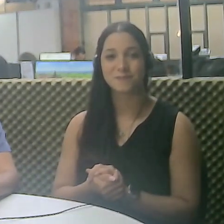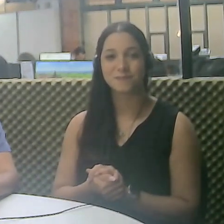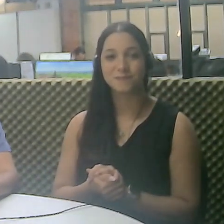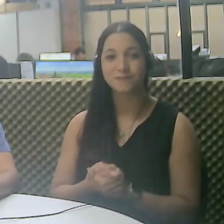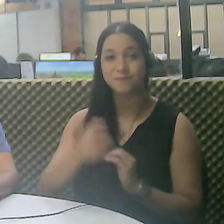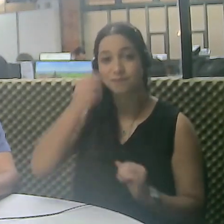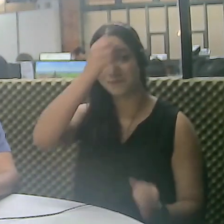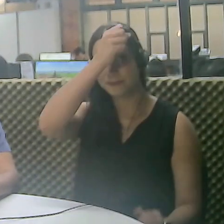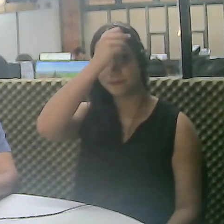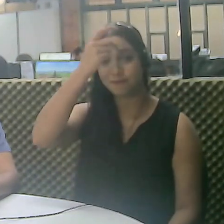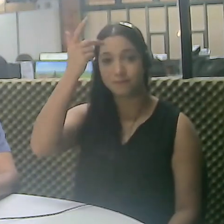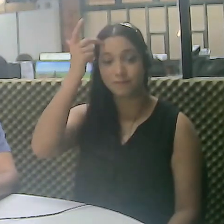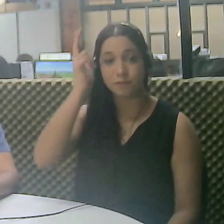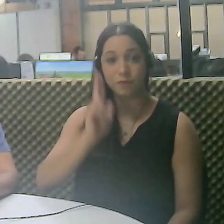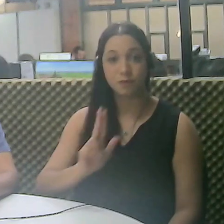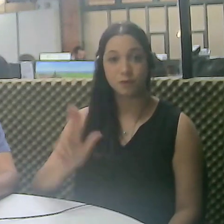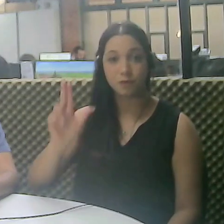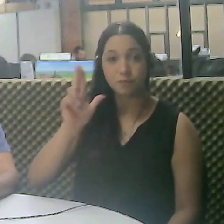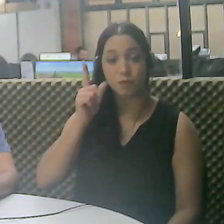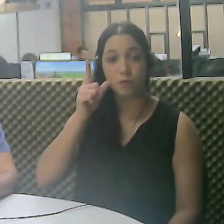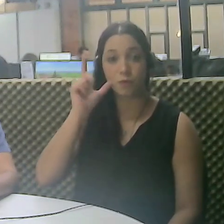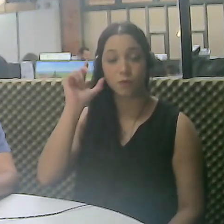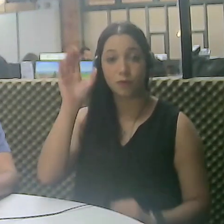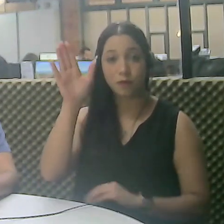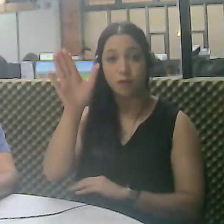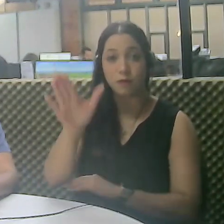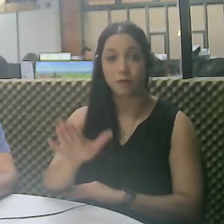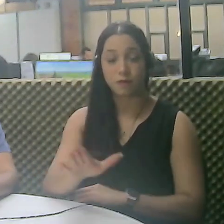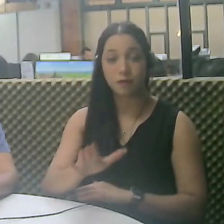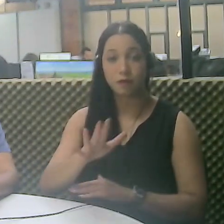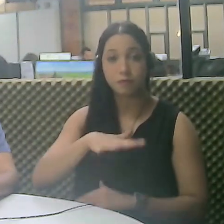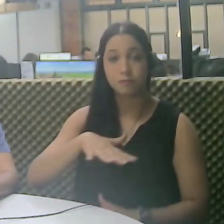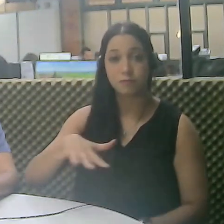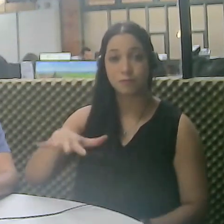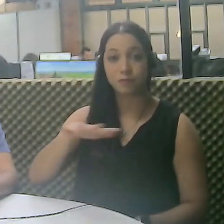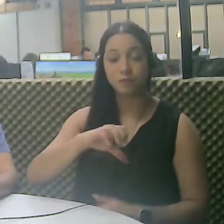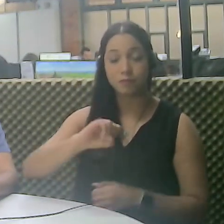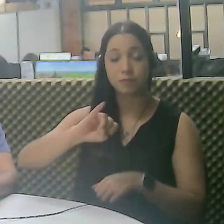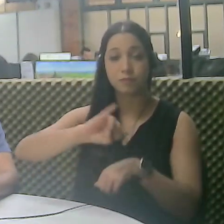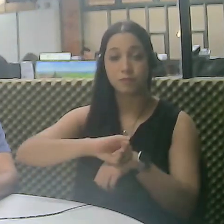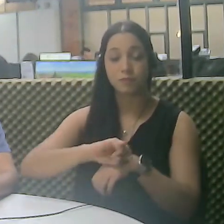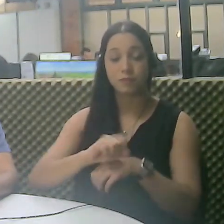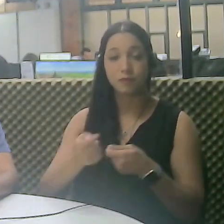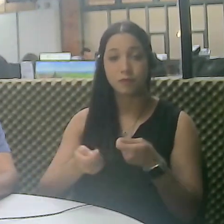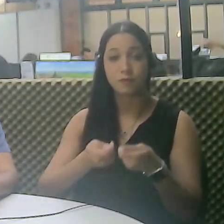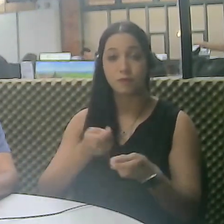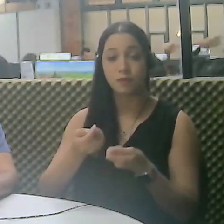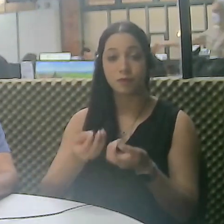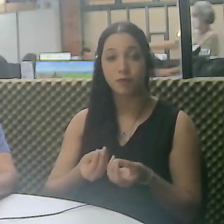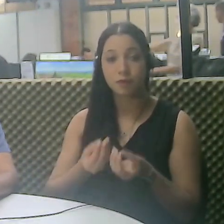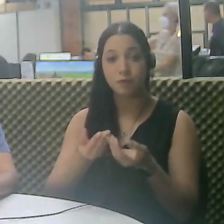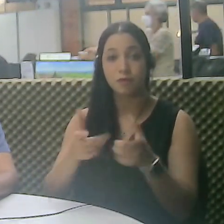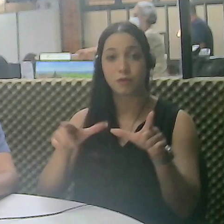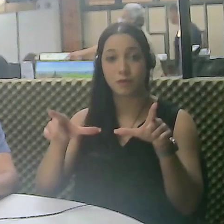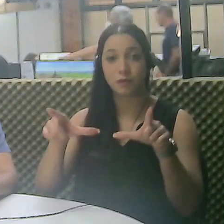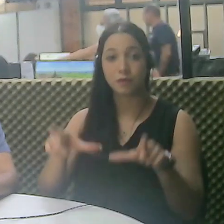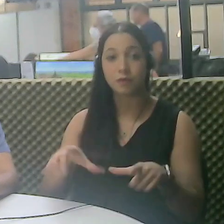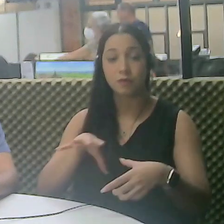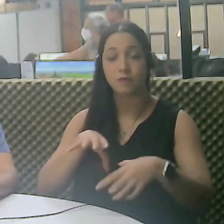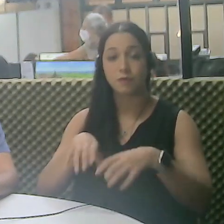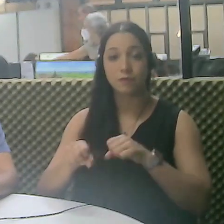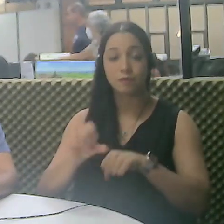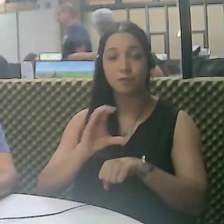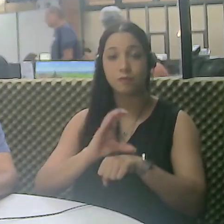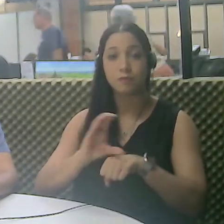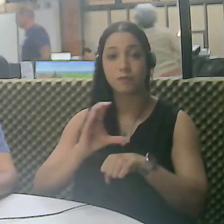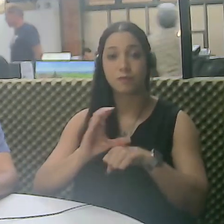A Prefeitura de Uberlândia realizou, na tarde de ontem, no saguão do Centro Administrativo Municipal, a entrega dos certificados de conclusão dos